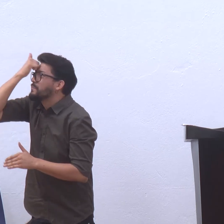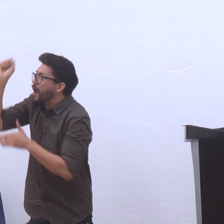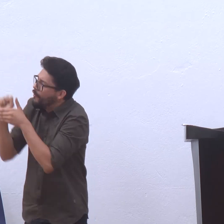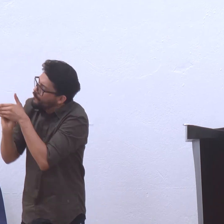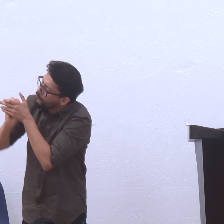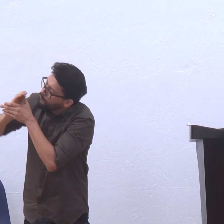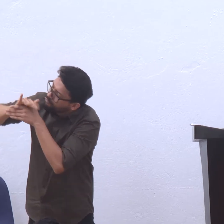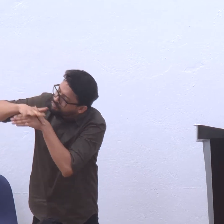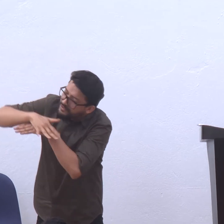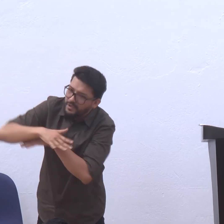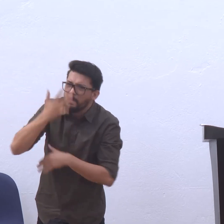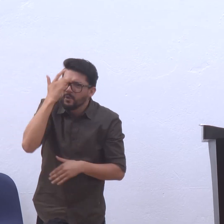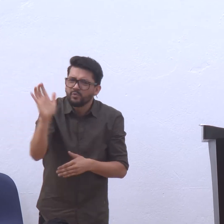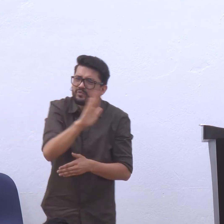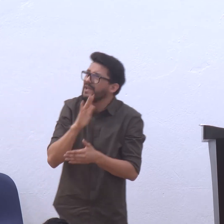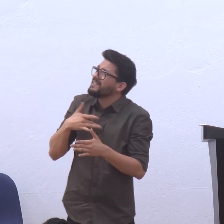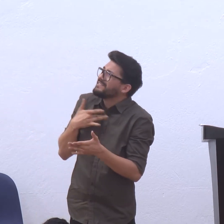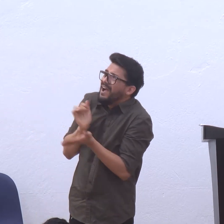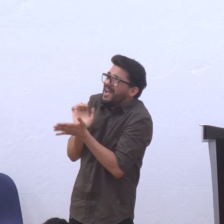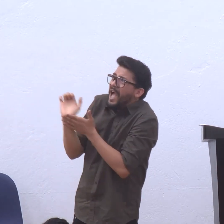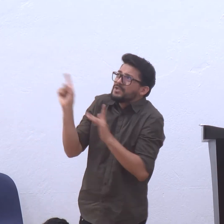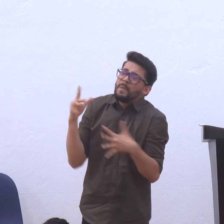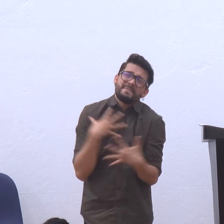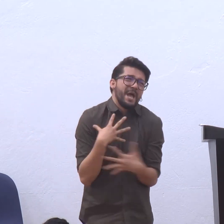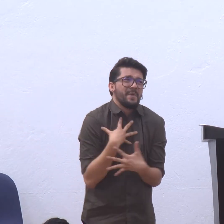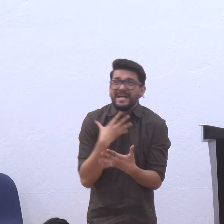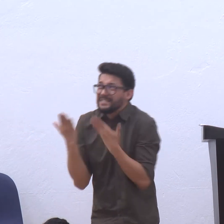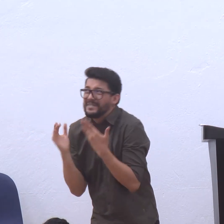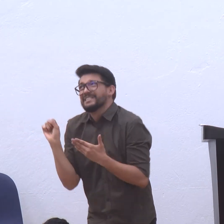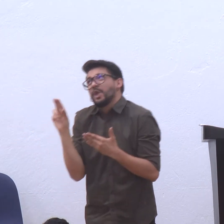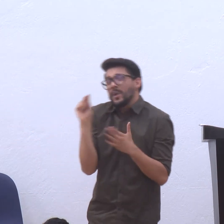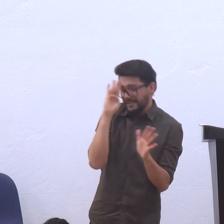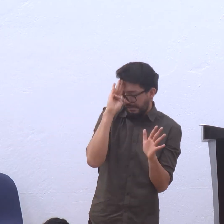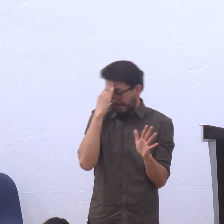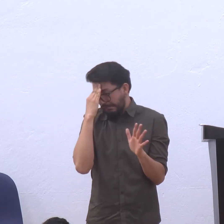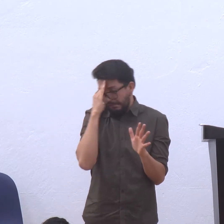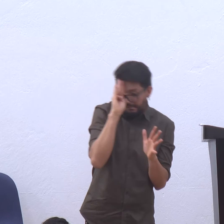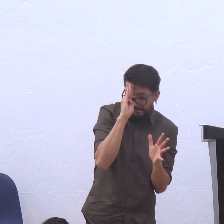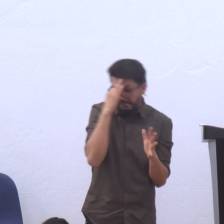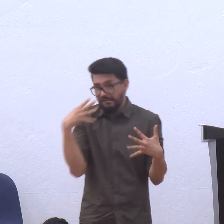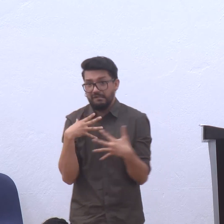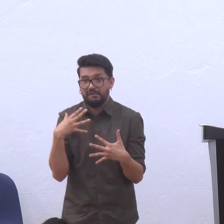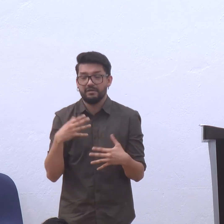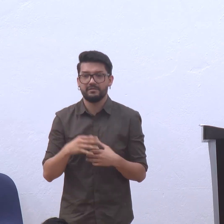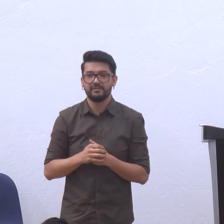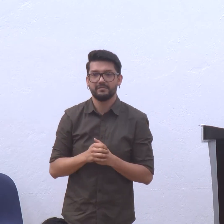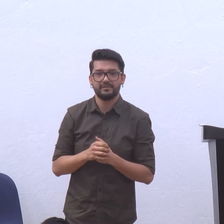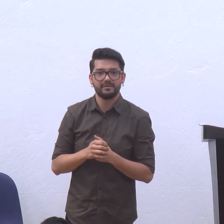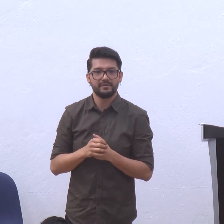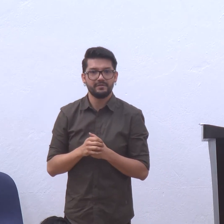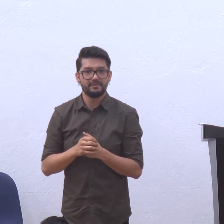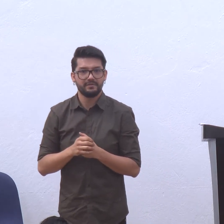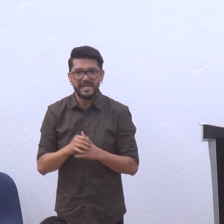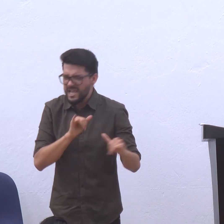Él mismo es la fuente de vida. No lo rechace, no lo deje por cavar cisternas rotas. No dude.